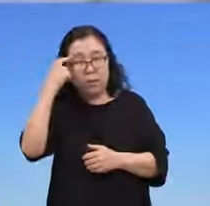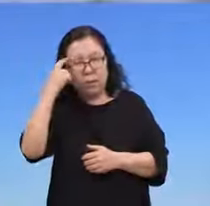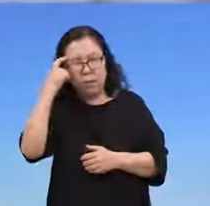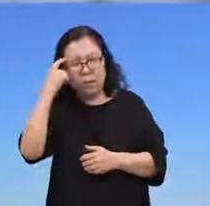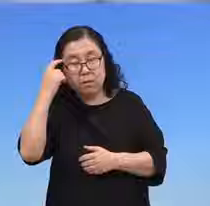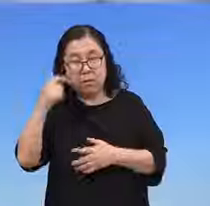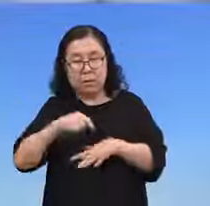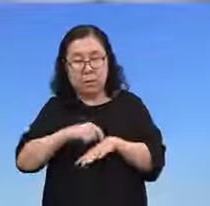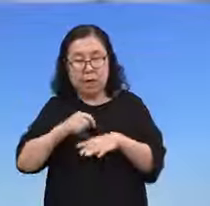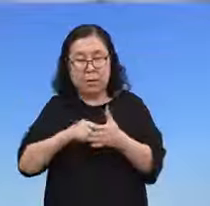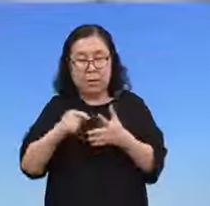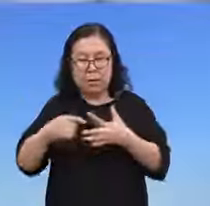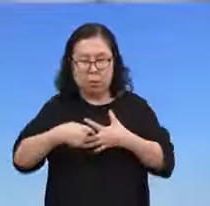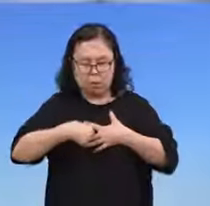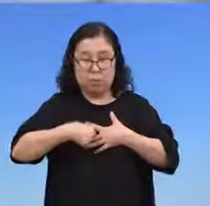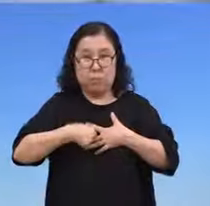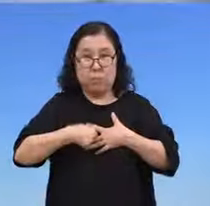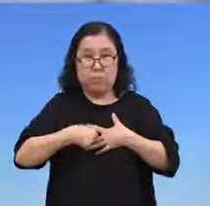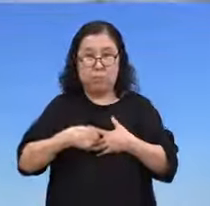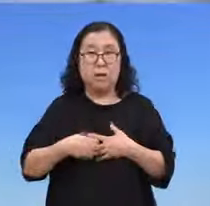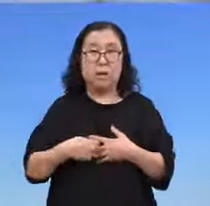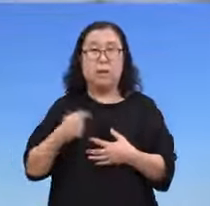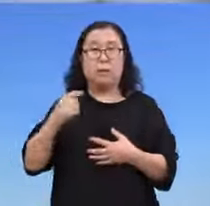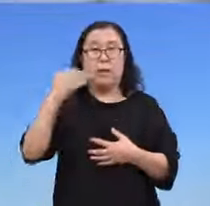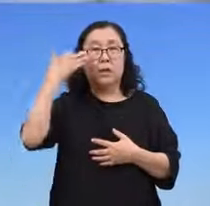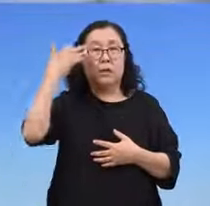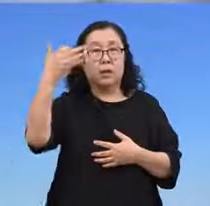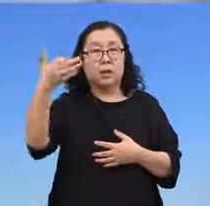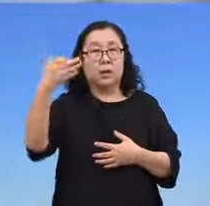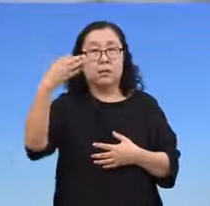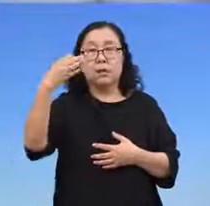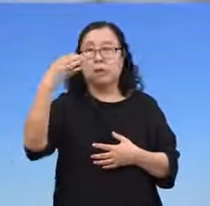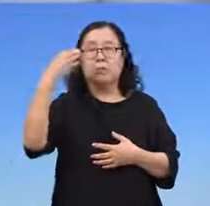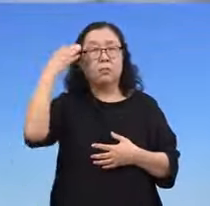다음 2주간 새세면 축제가 열려집니다.